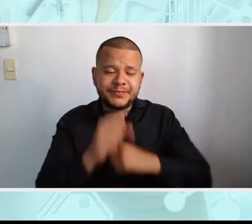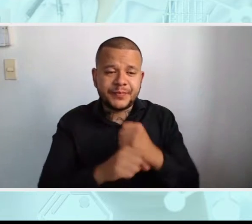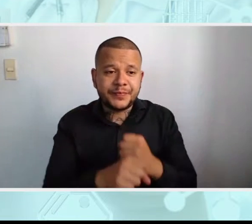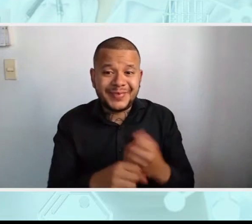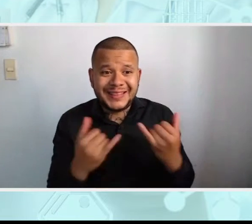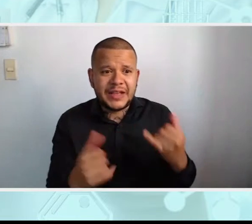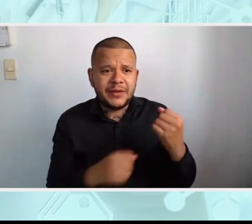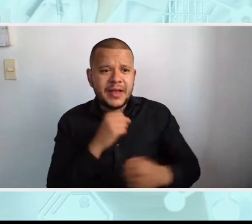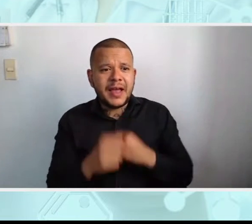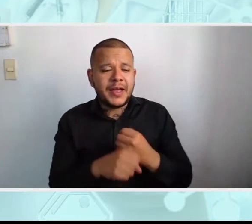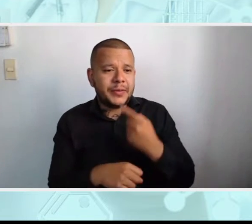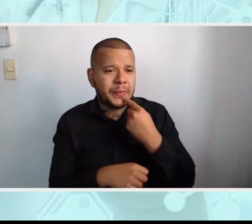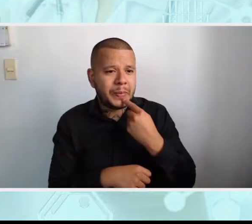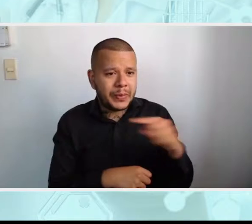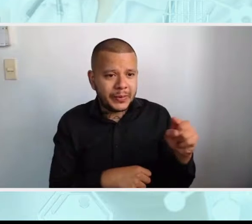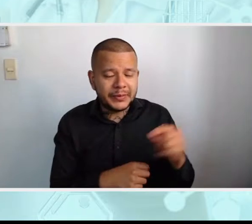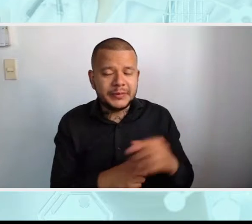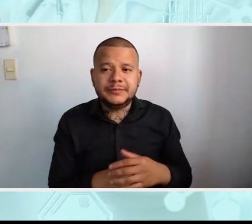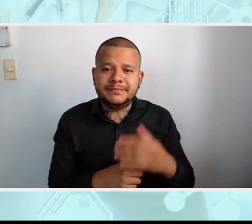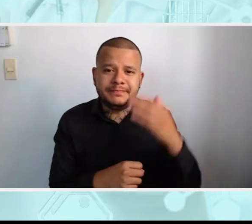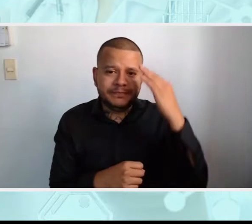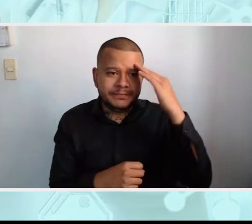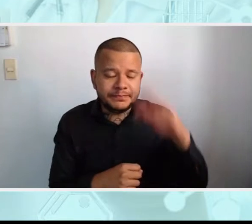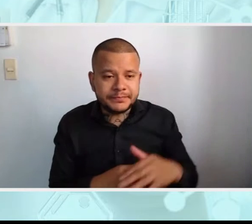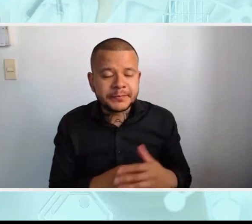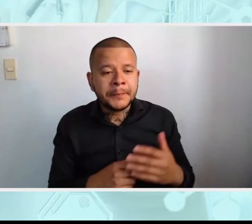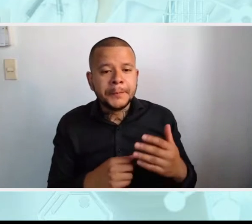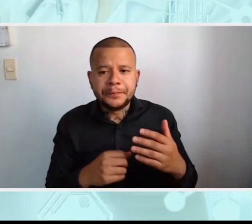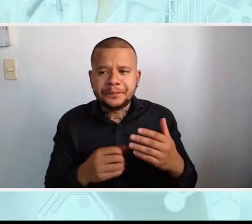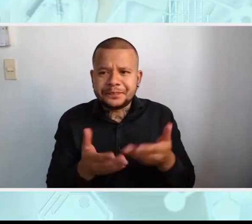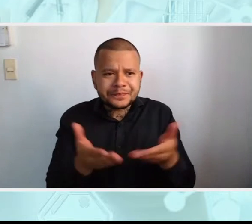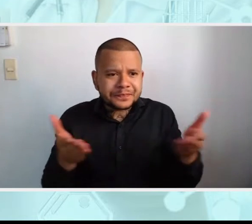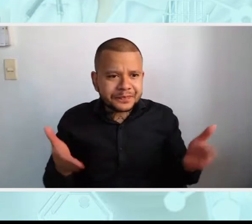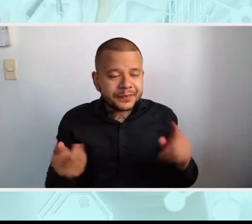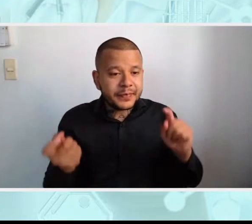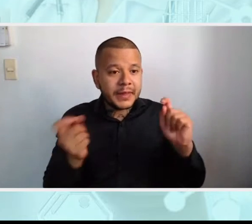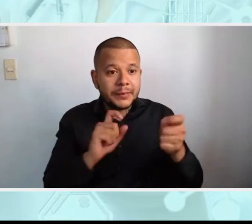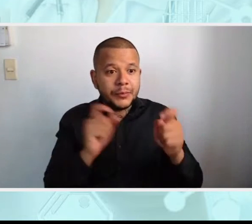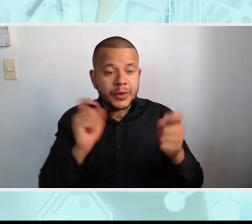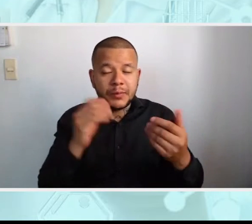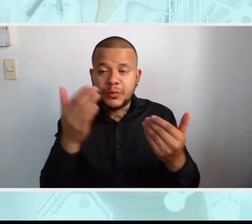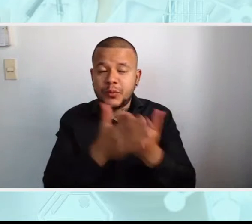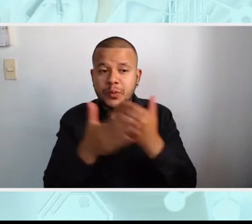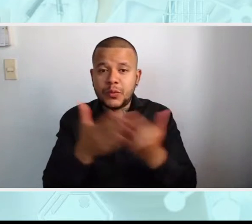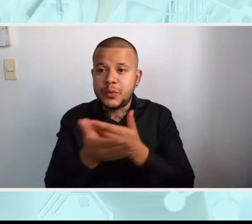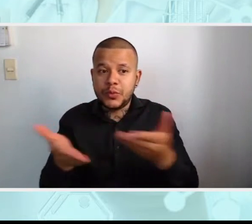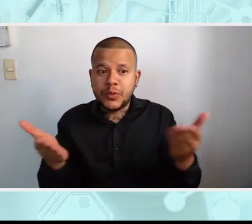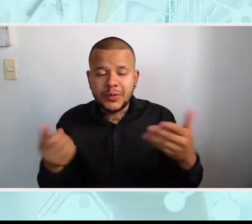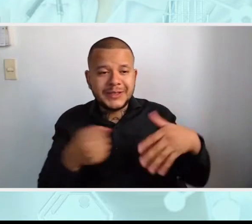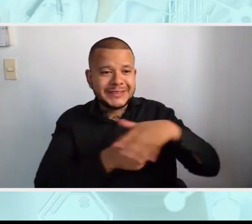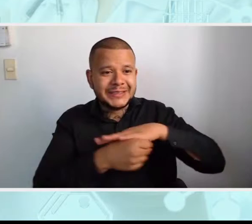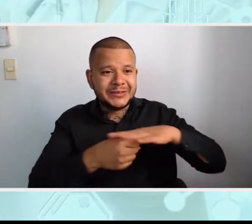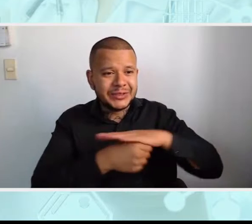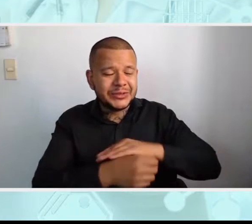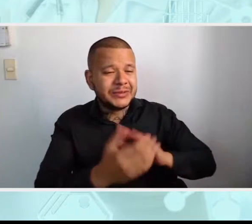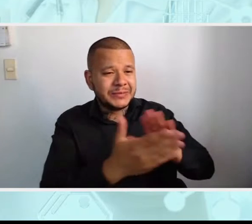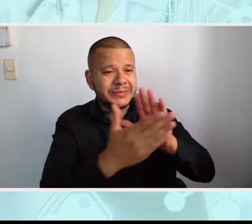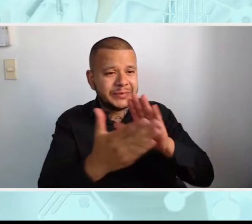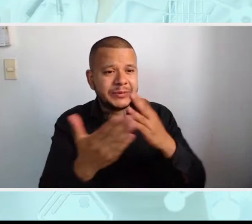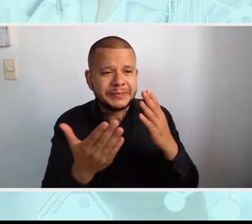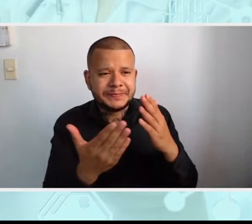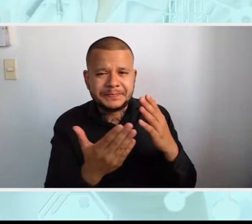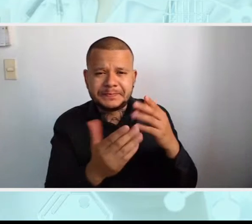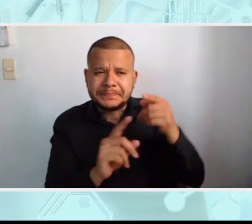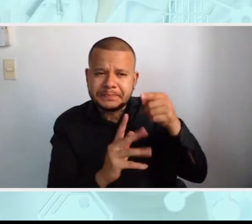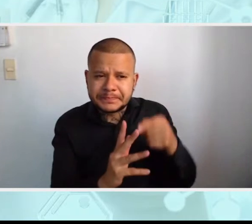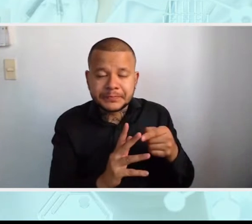tan atípico, de muchísimas realidades nuevas, de convivir con situaciones muy particulares,